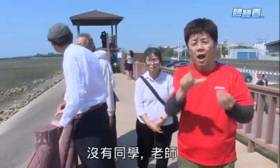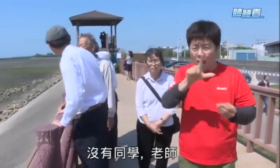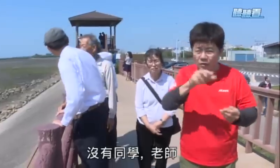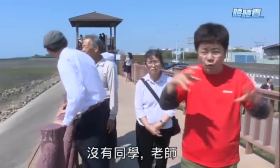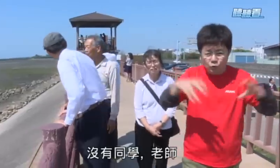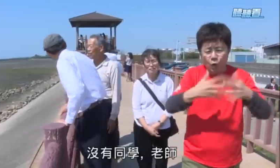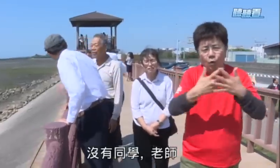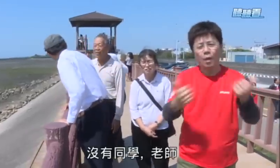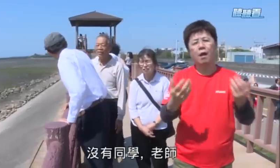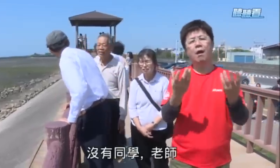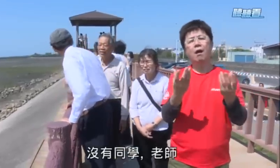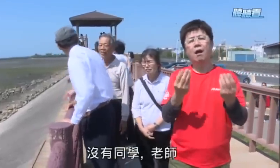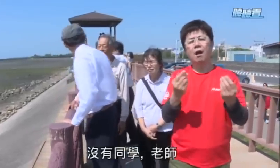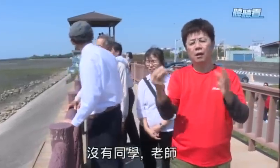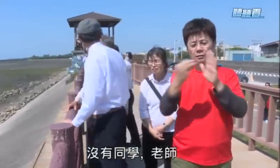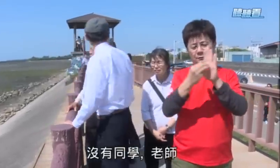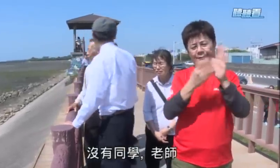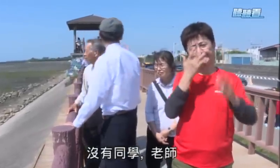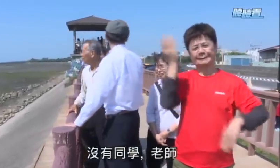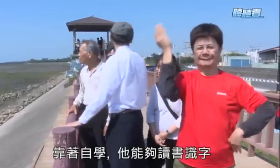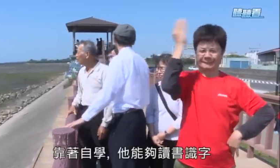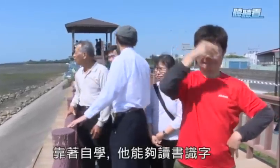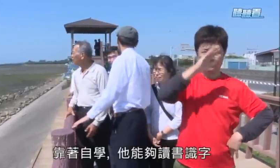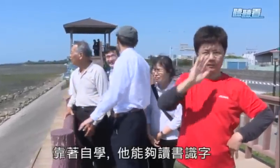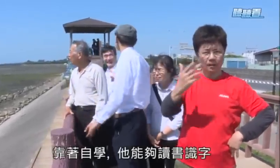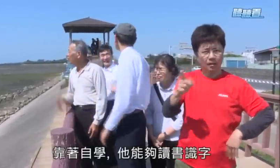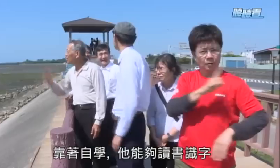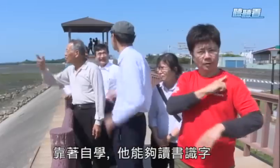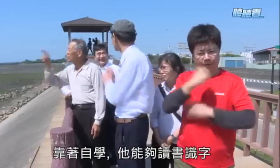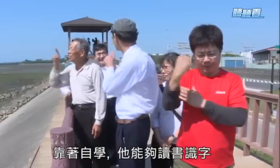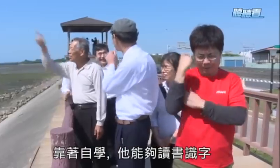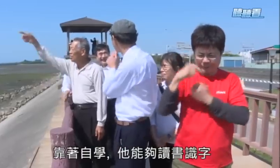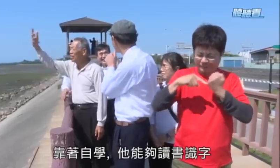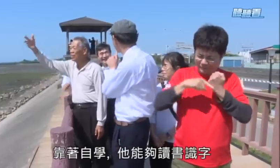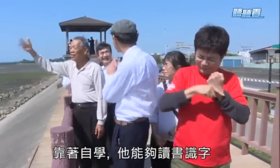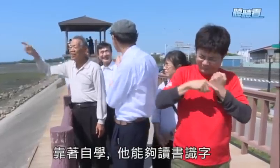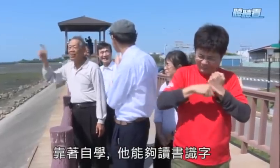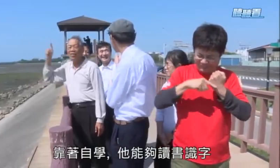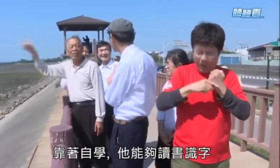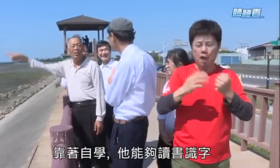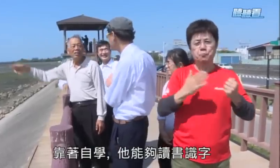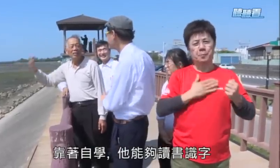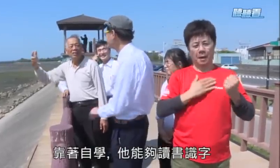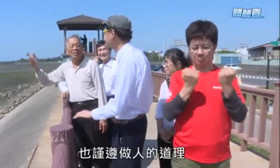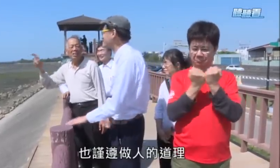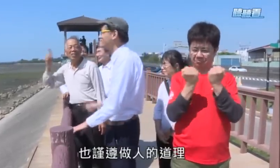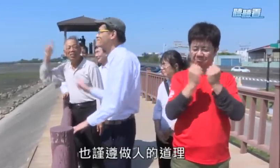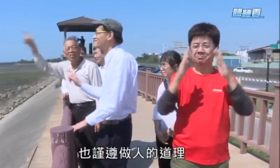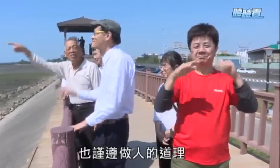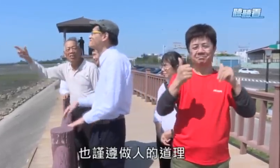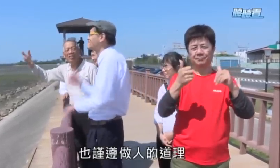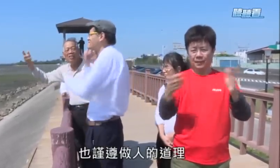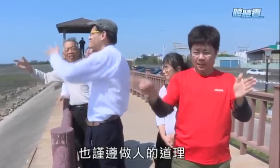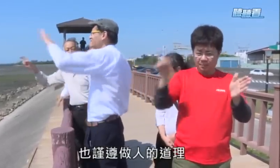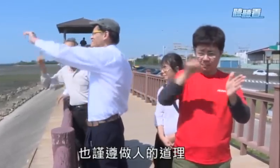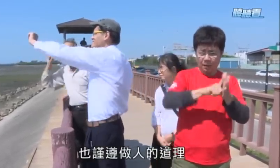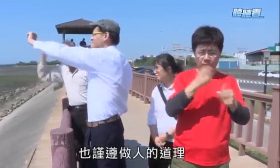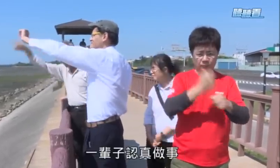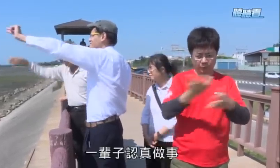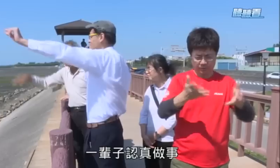有同学老师，靠着自学，他能够读书识字。也谨遵做人的道理，一辈子